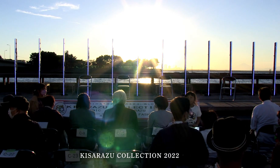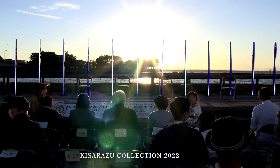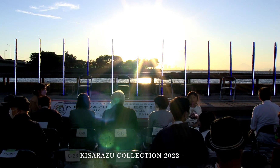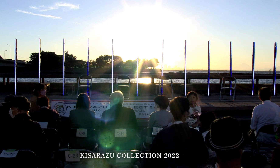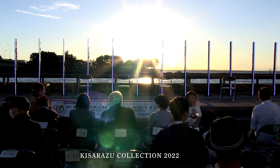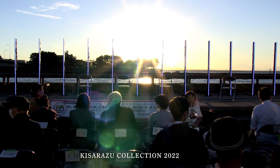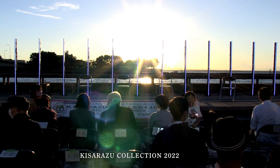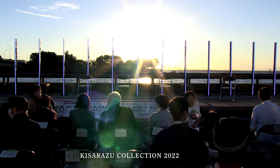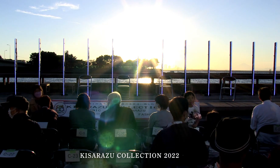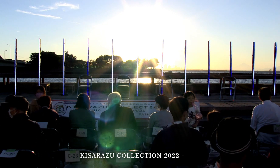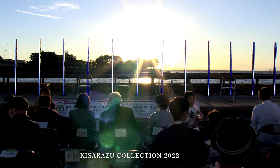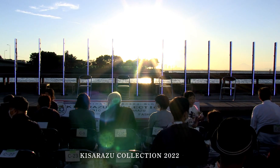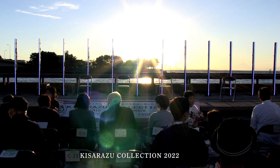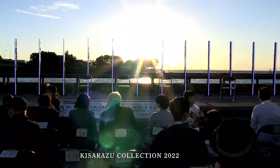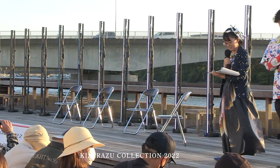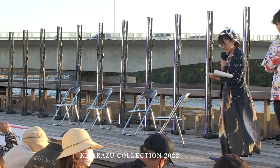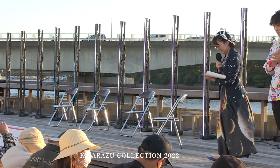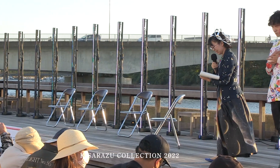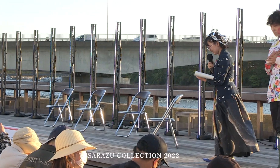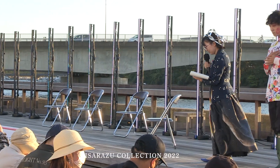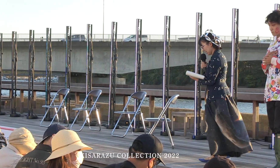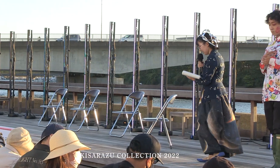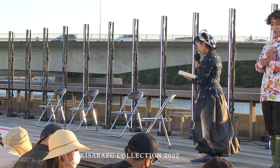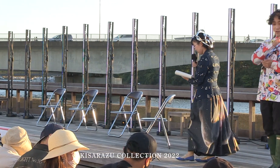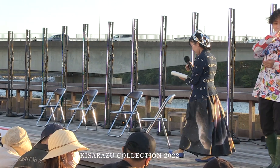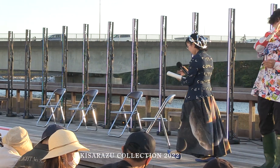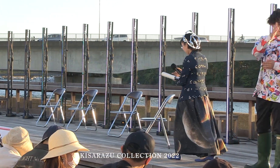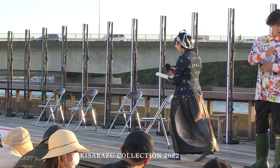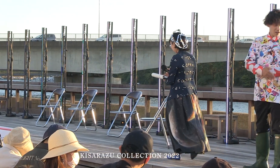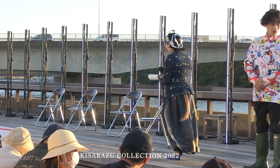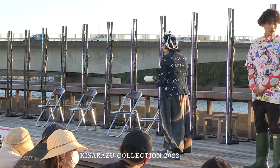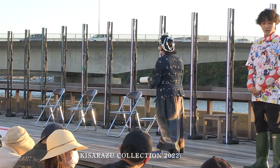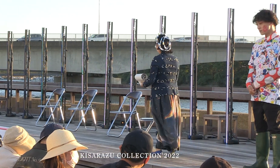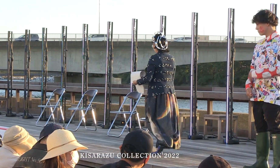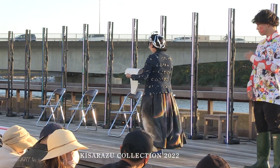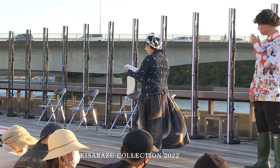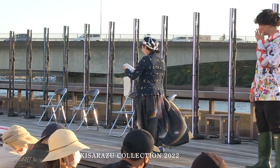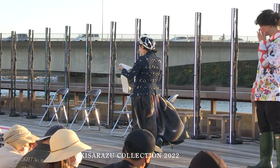ご登壇していただいてよろしいですか。お願いします。